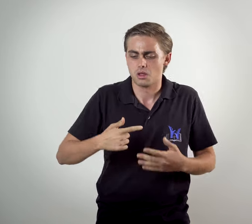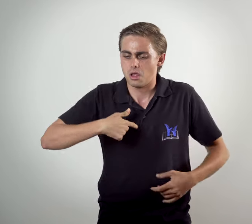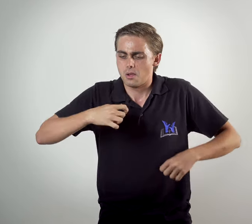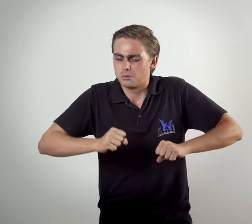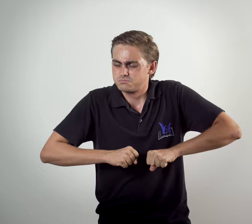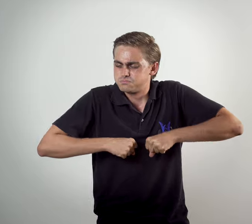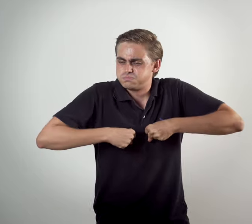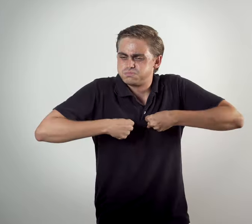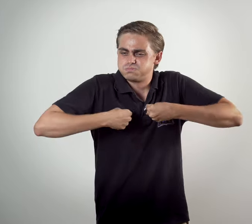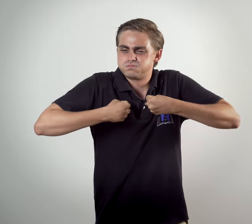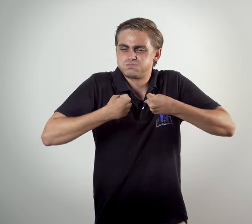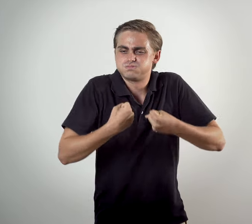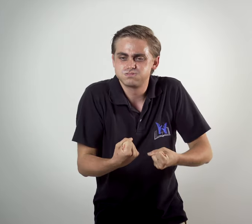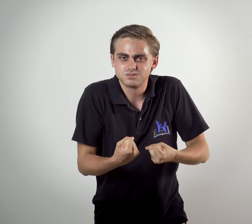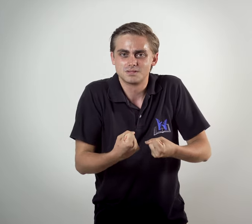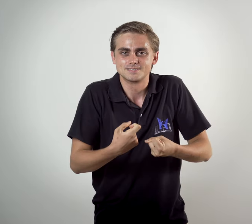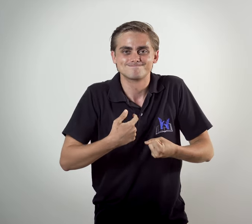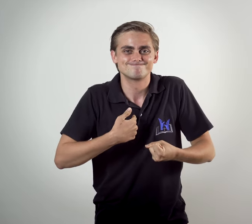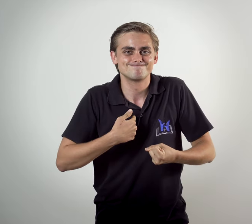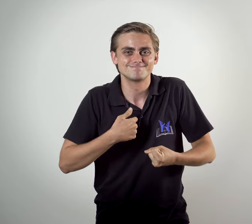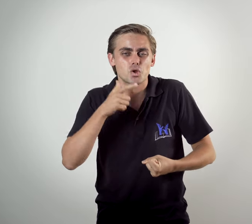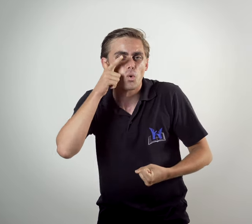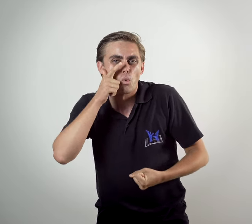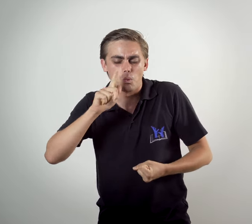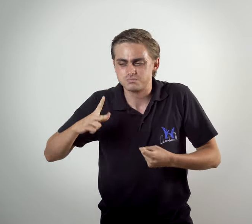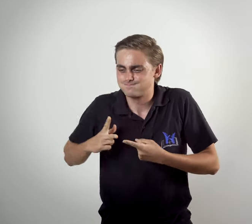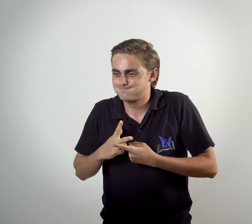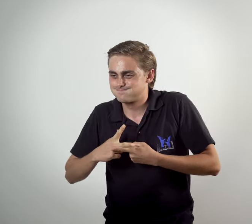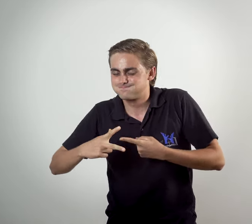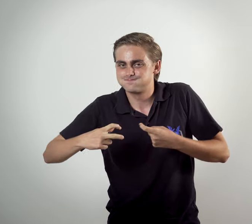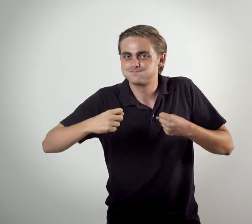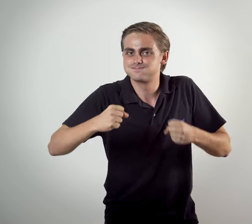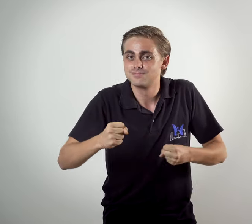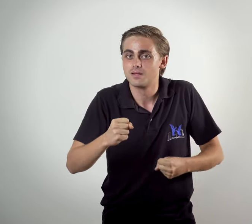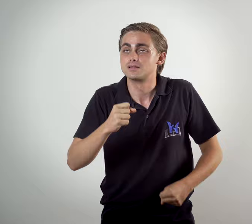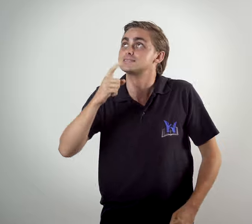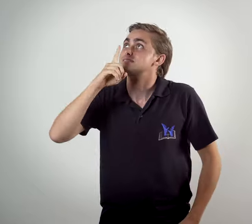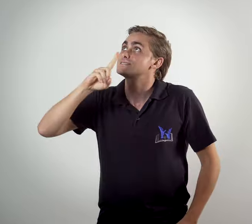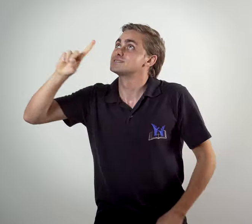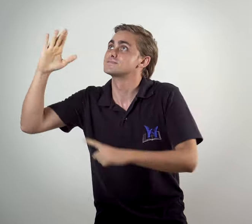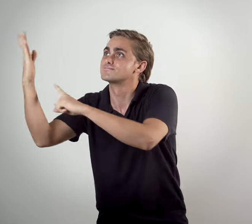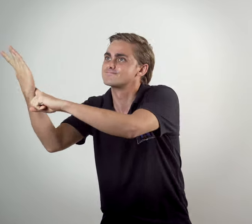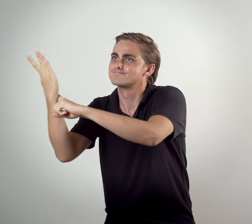Me esforçar, eu só posso vencer se ele me ajudar. E